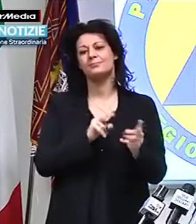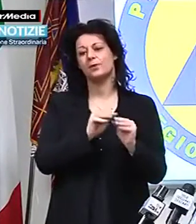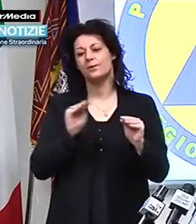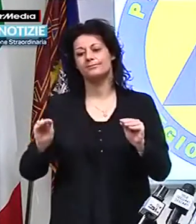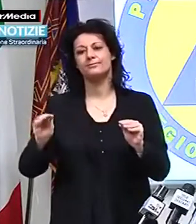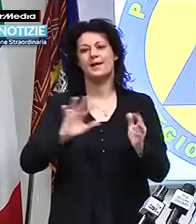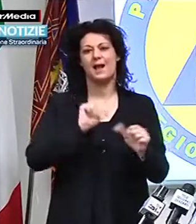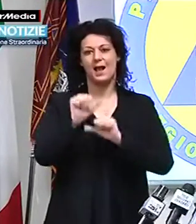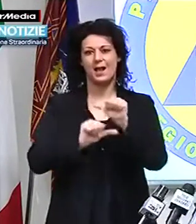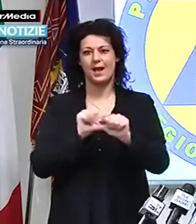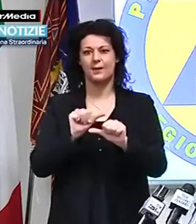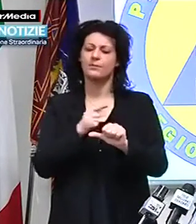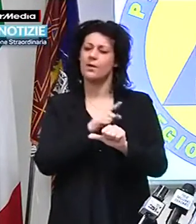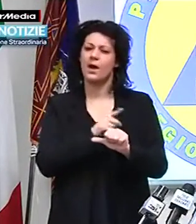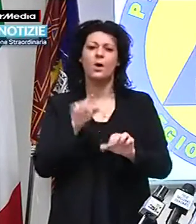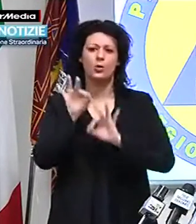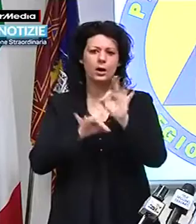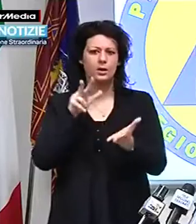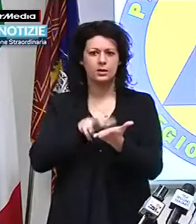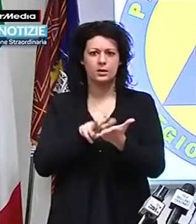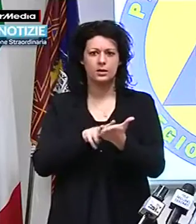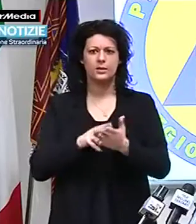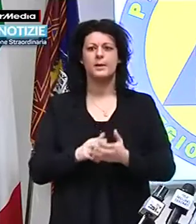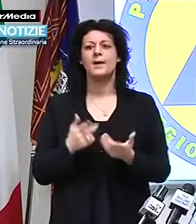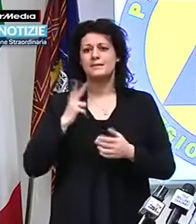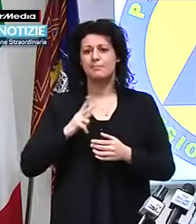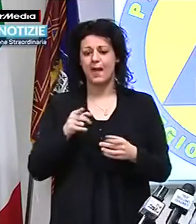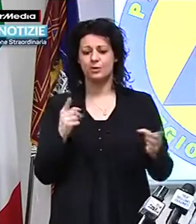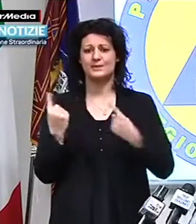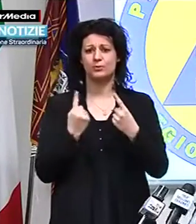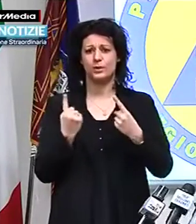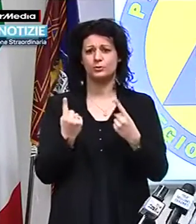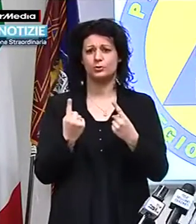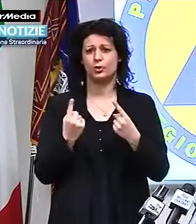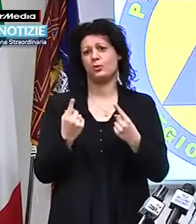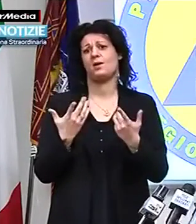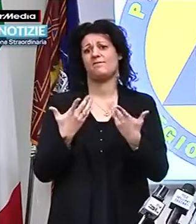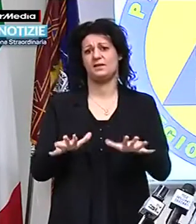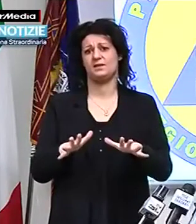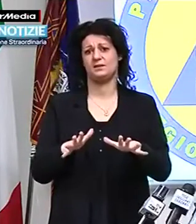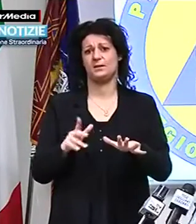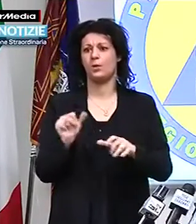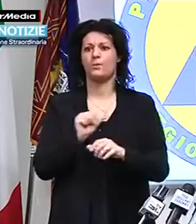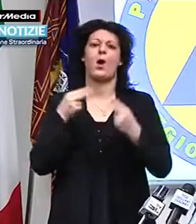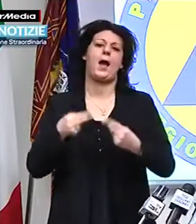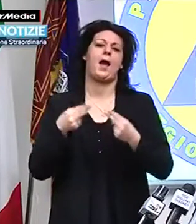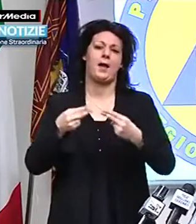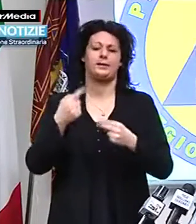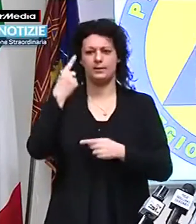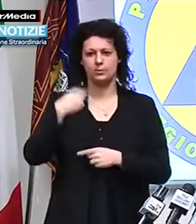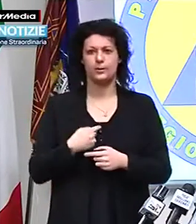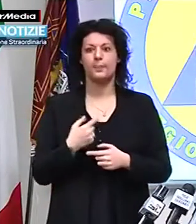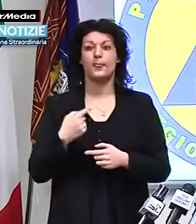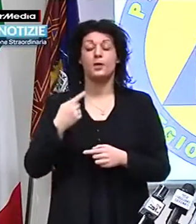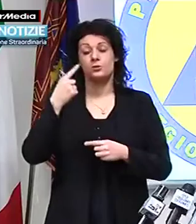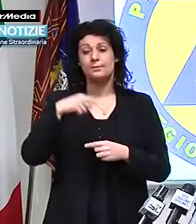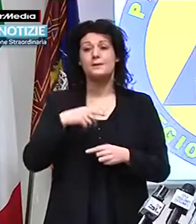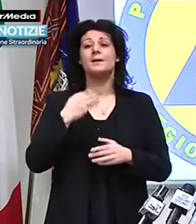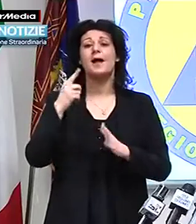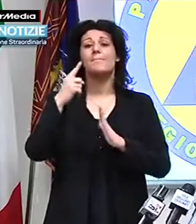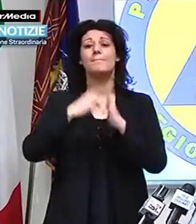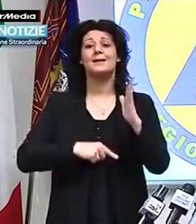duri poco, e ovvio che non può durare anni. Cioè, nel nostro modello, ve l'ho detto un miliardo di volte, metà aprile picco e poi si